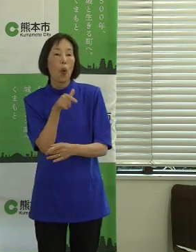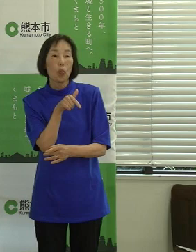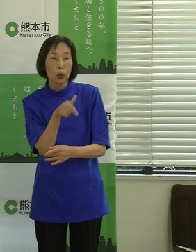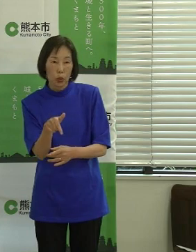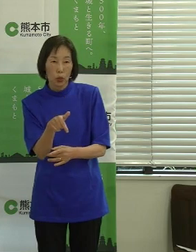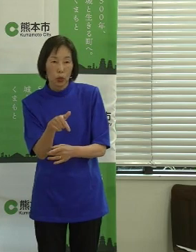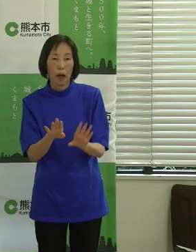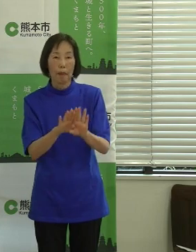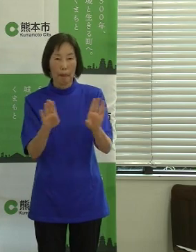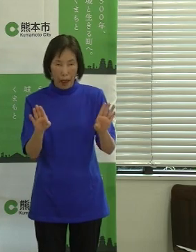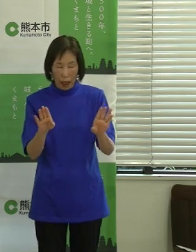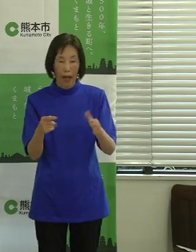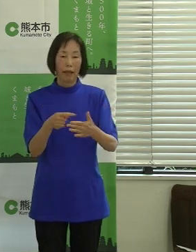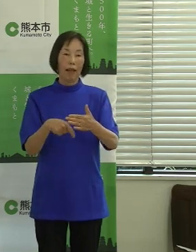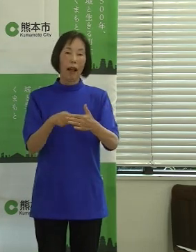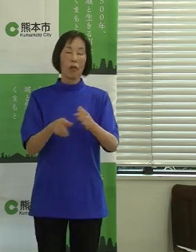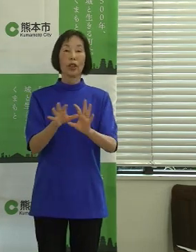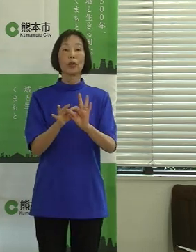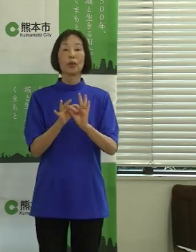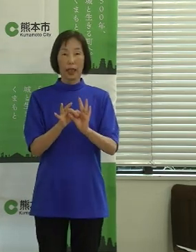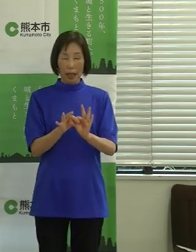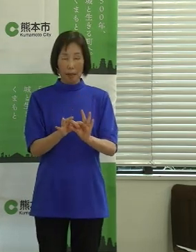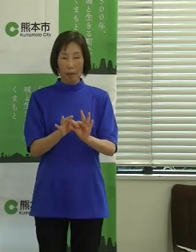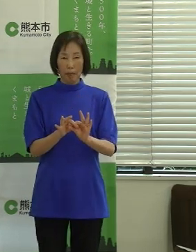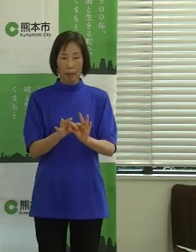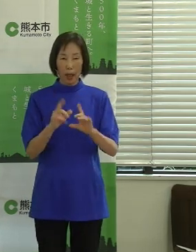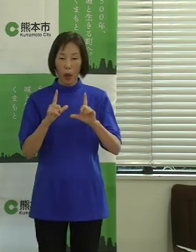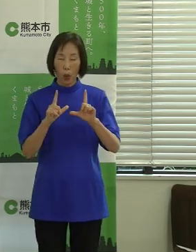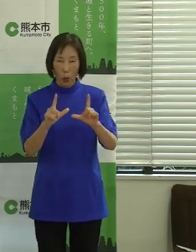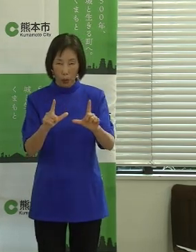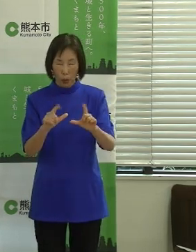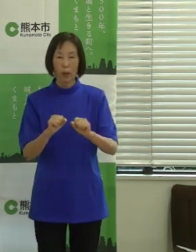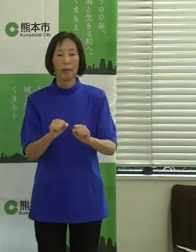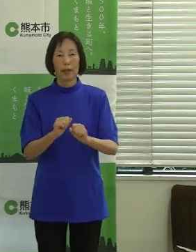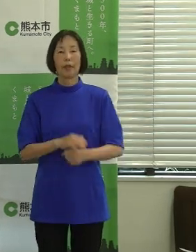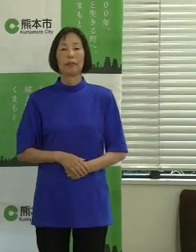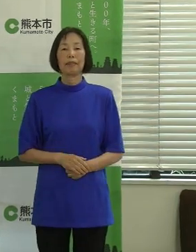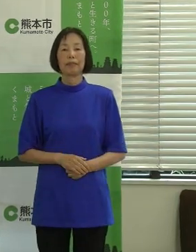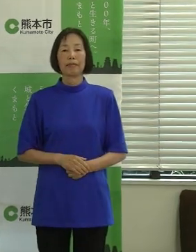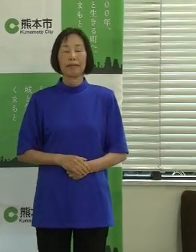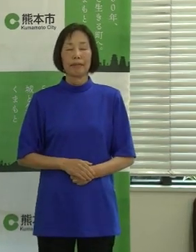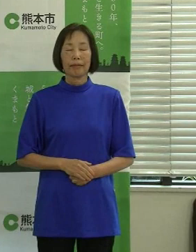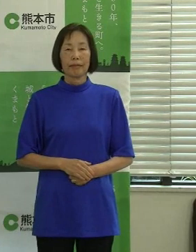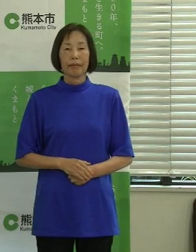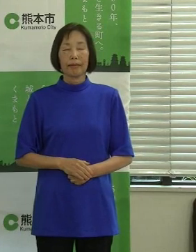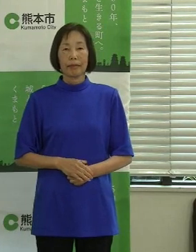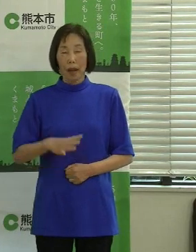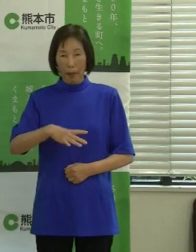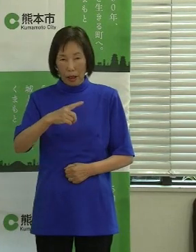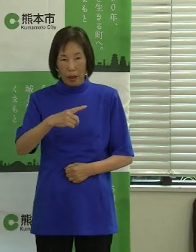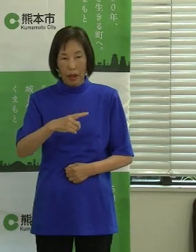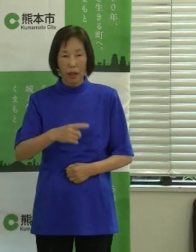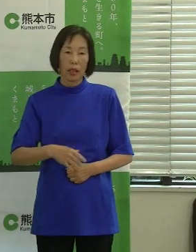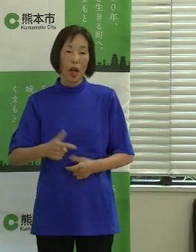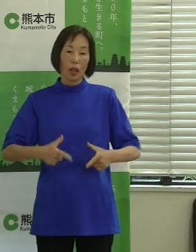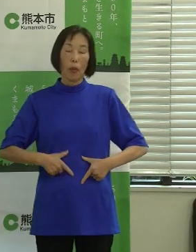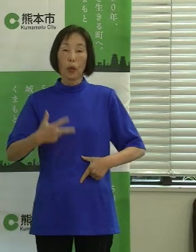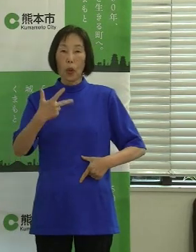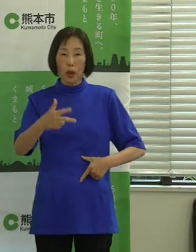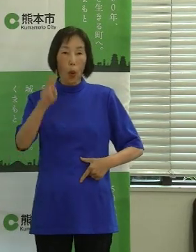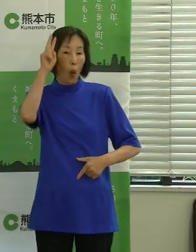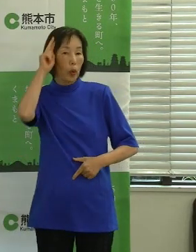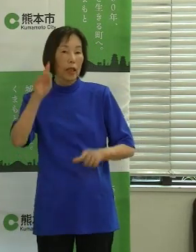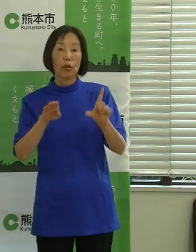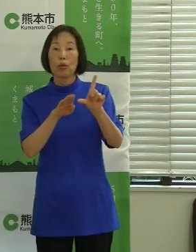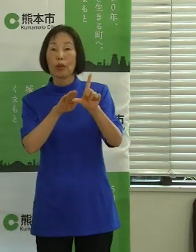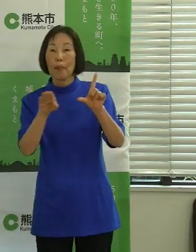たので、その内容につきまして順次ご報告をいたします。まず本市のリスクレ